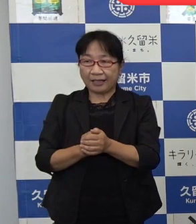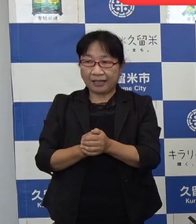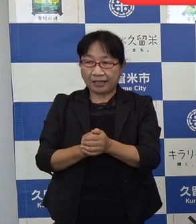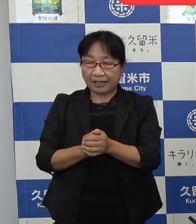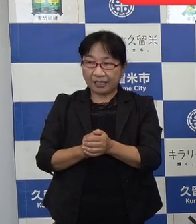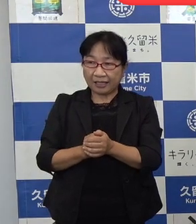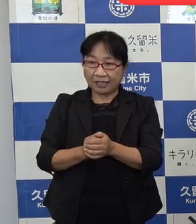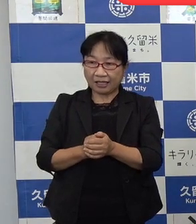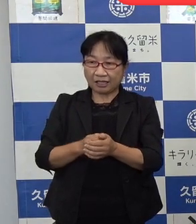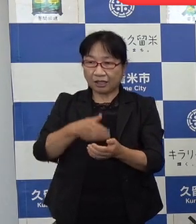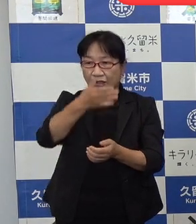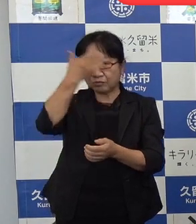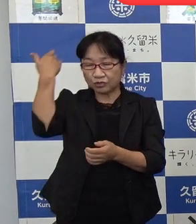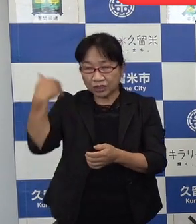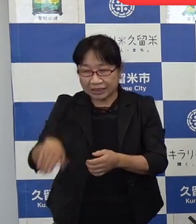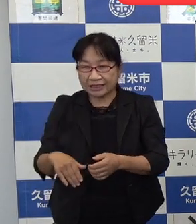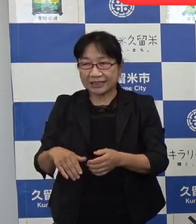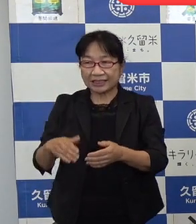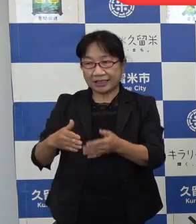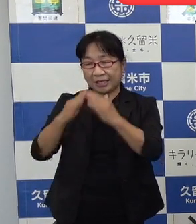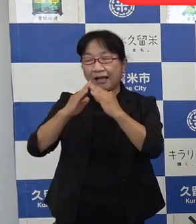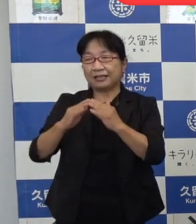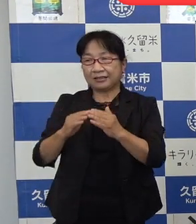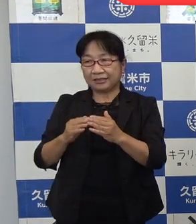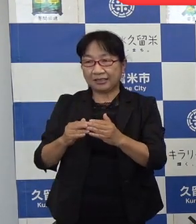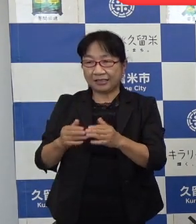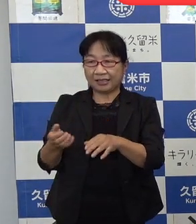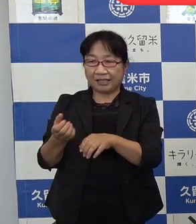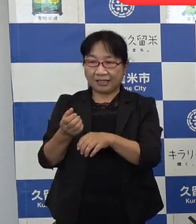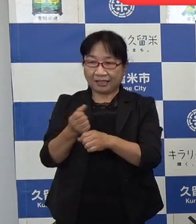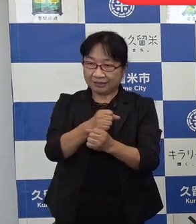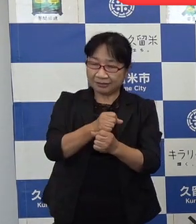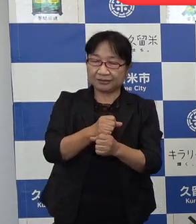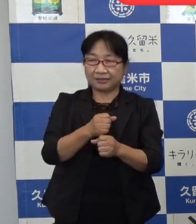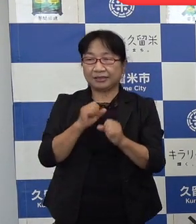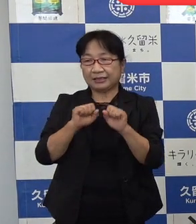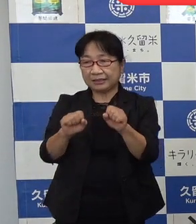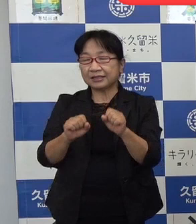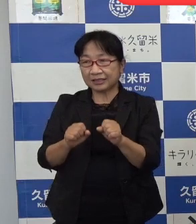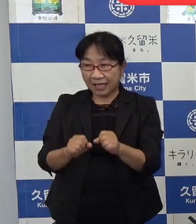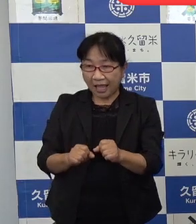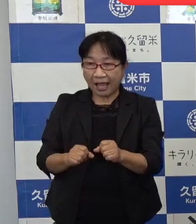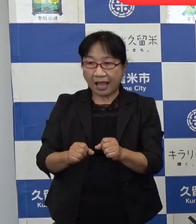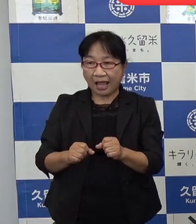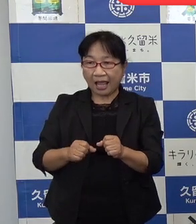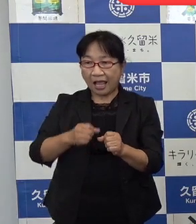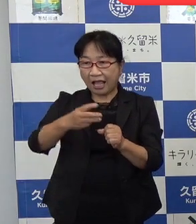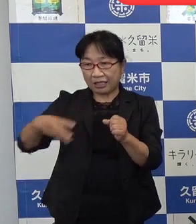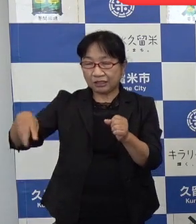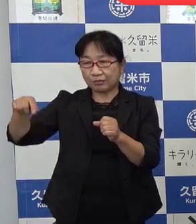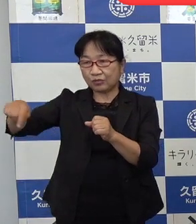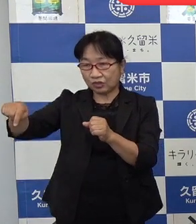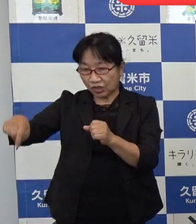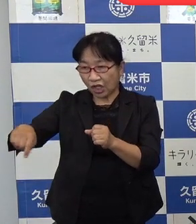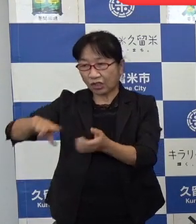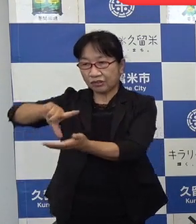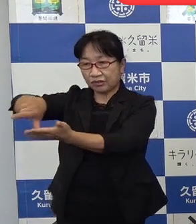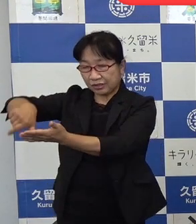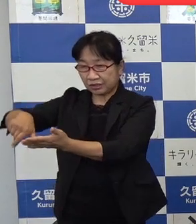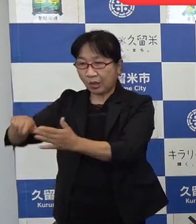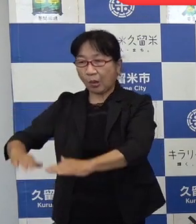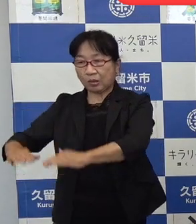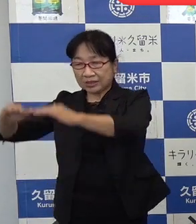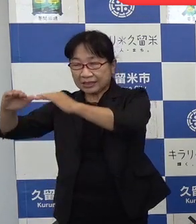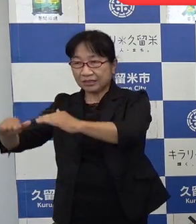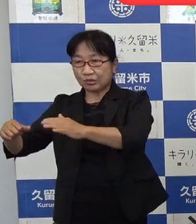完成をし、枝水上流排水機場は、下湯川流域の浸水被害対策